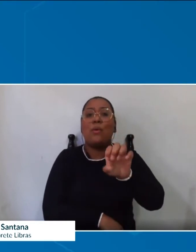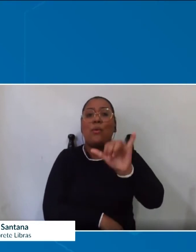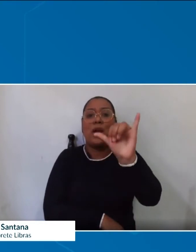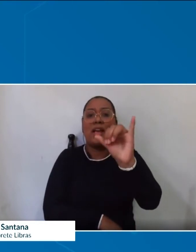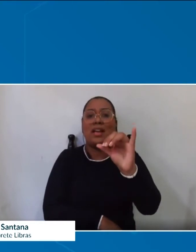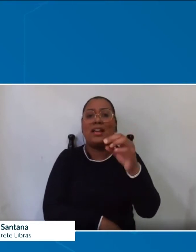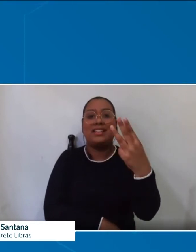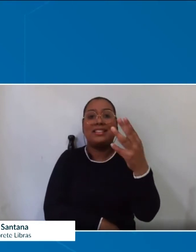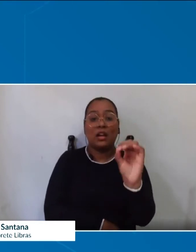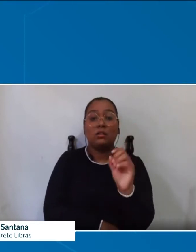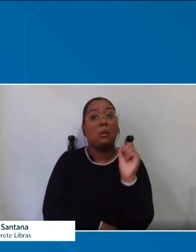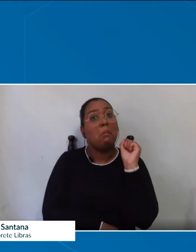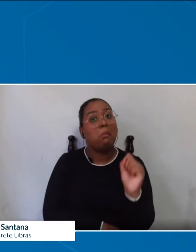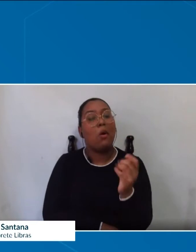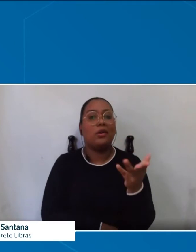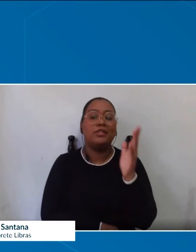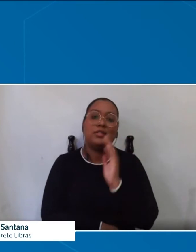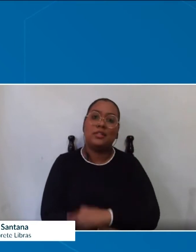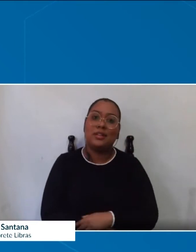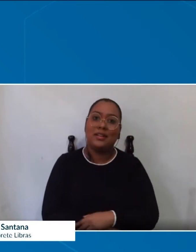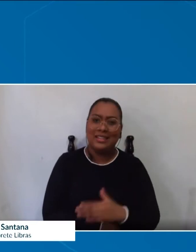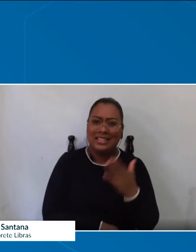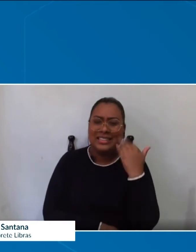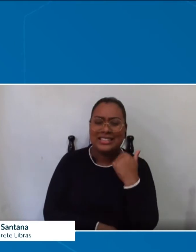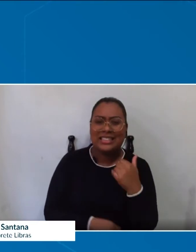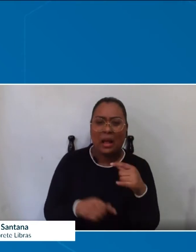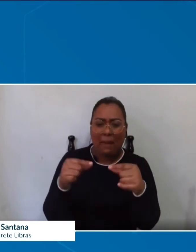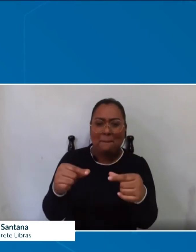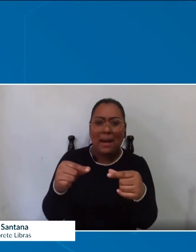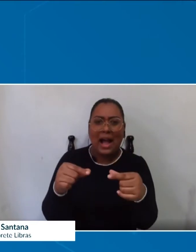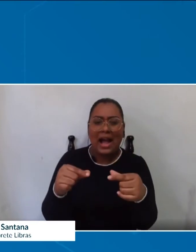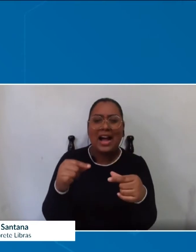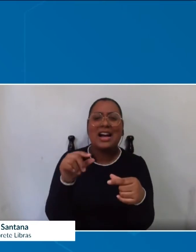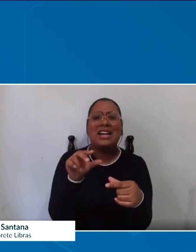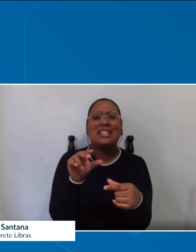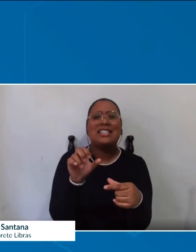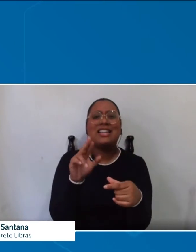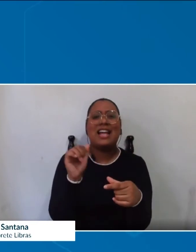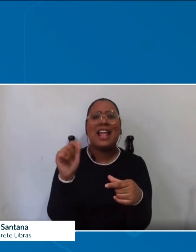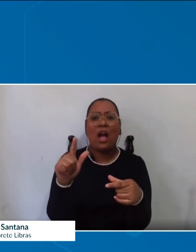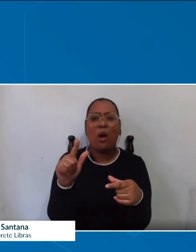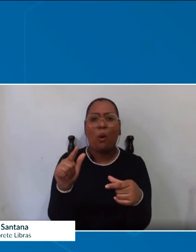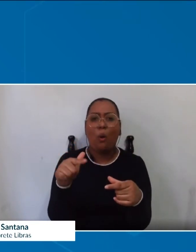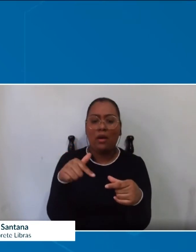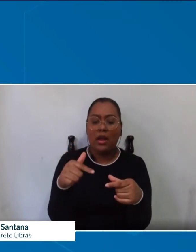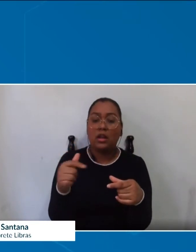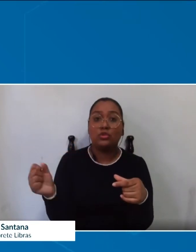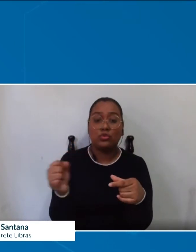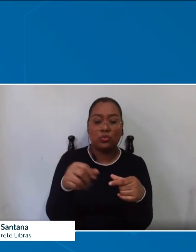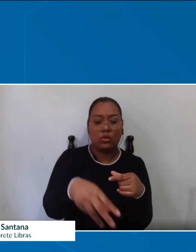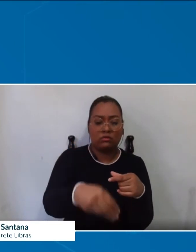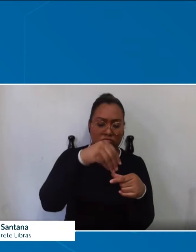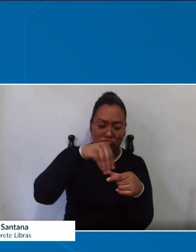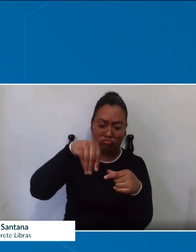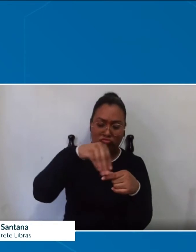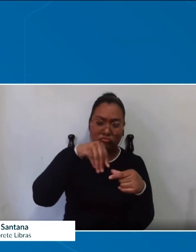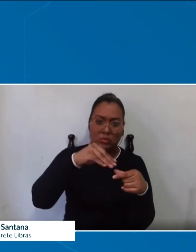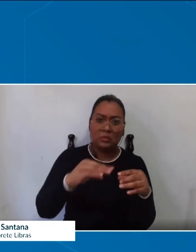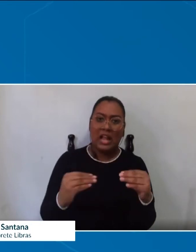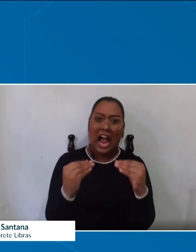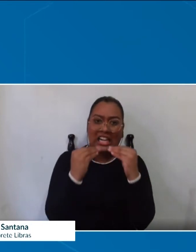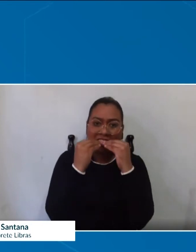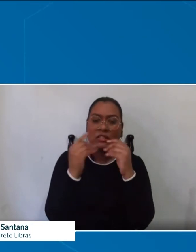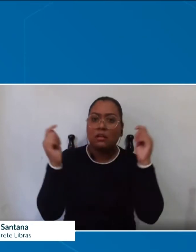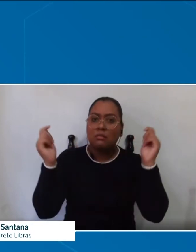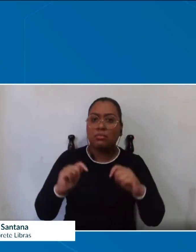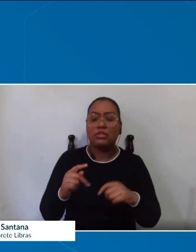E pode incorporar também as barras de cereais junto com as fibras de tomate, dando aí o caráter proteico que o